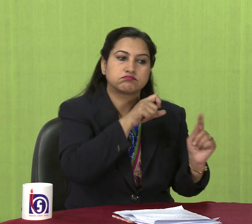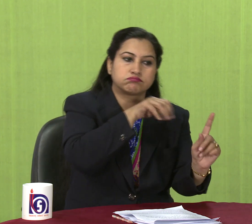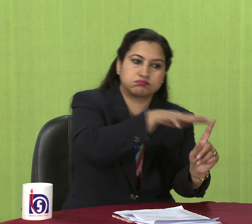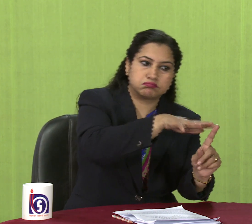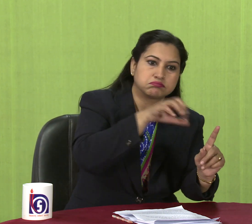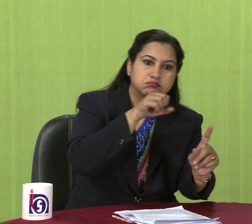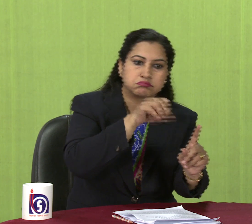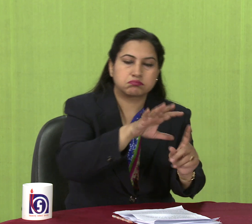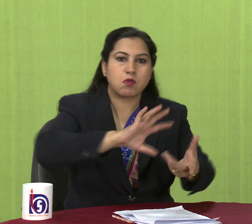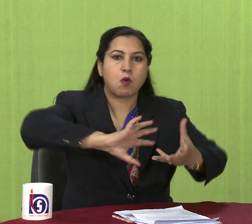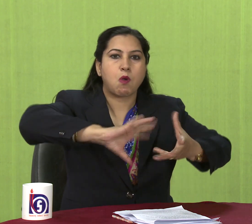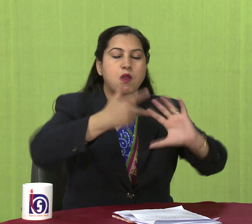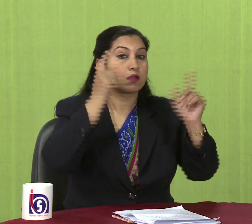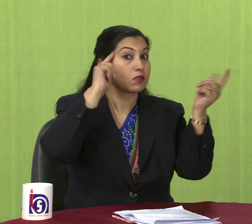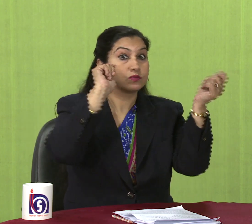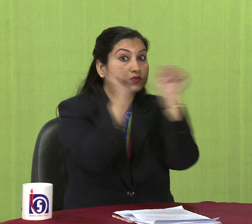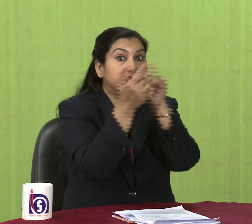चढ़ा हुआ रंग